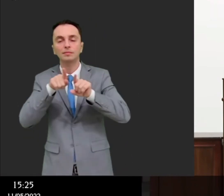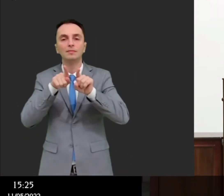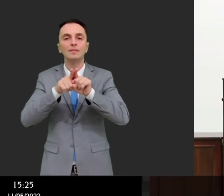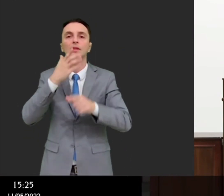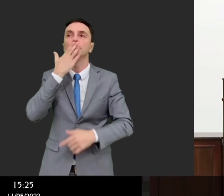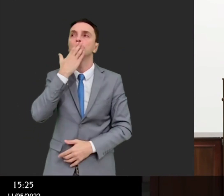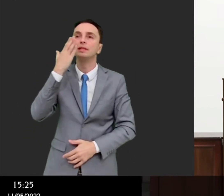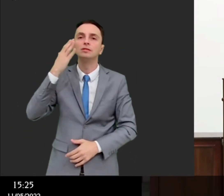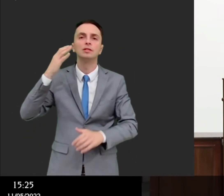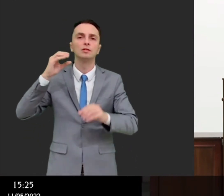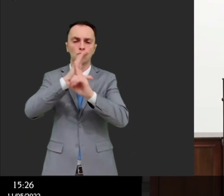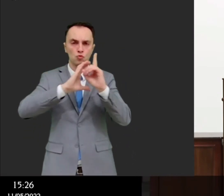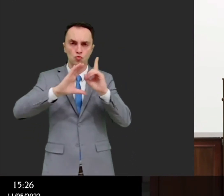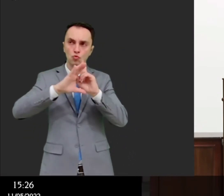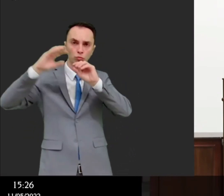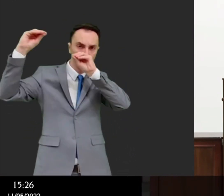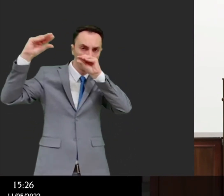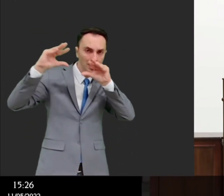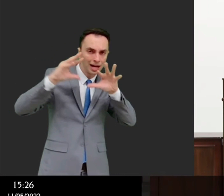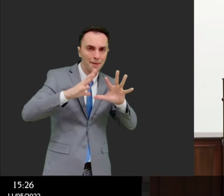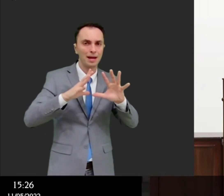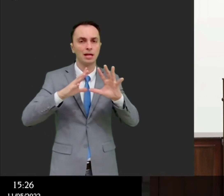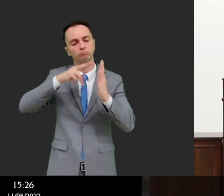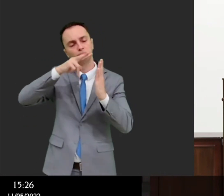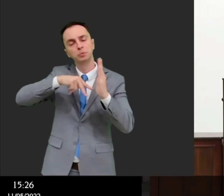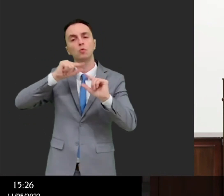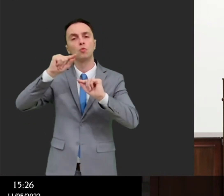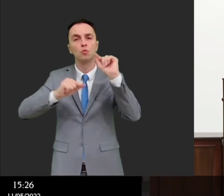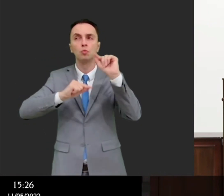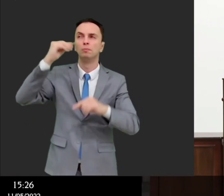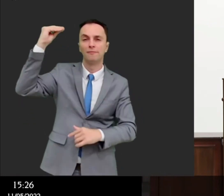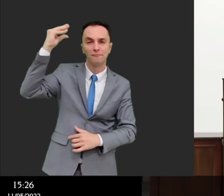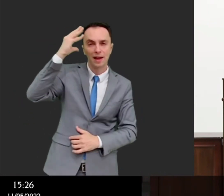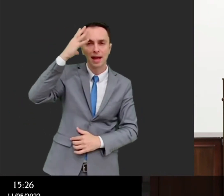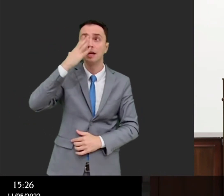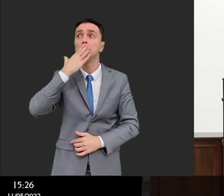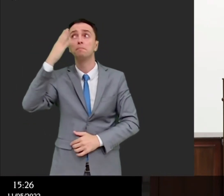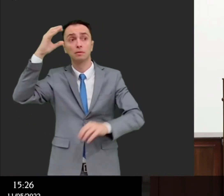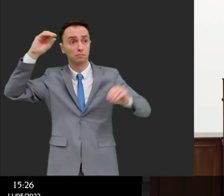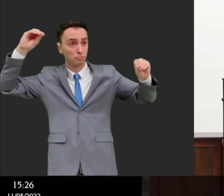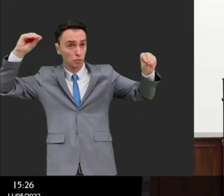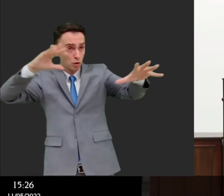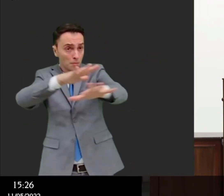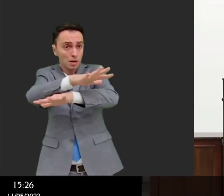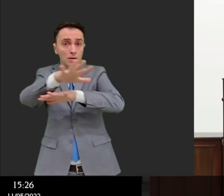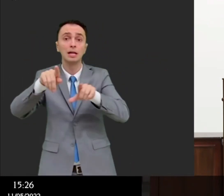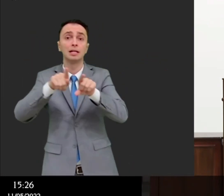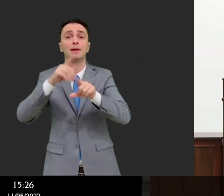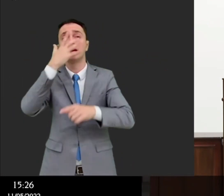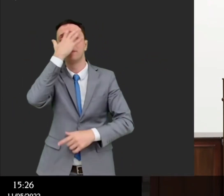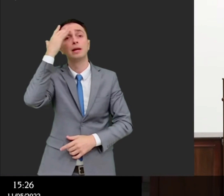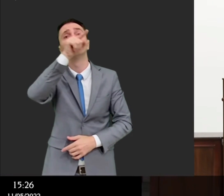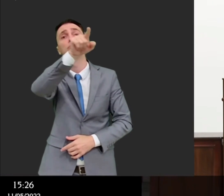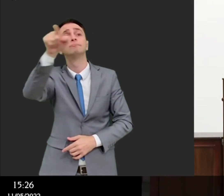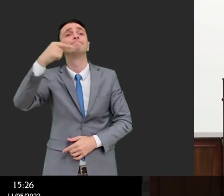nos envie o conselho da sua palavra. E abençoe toda a irmandade que aqui está. E o que desejavam estar e não puderam